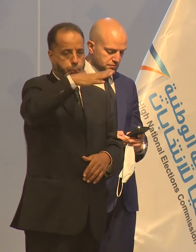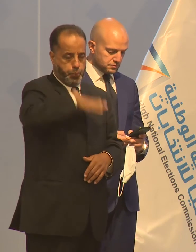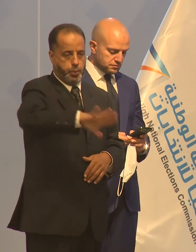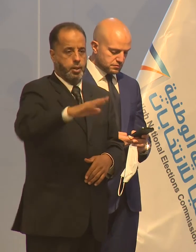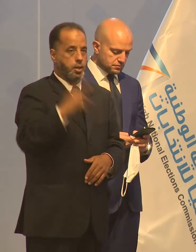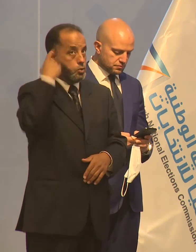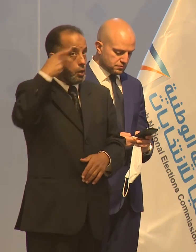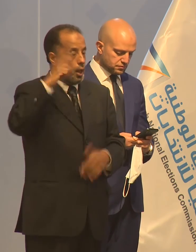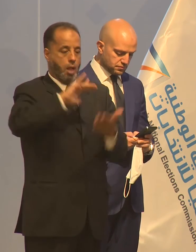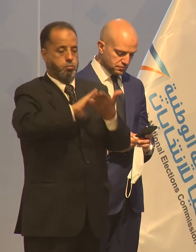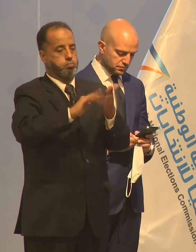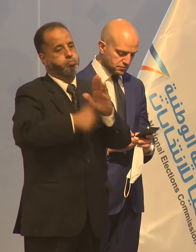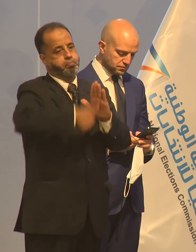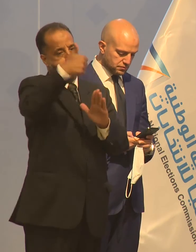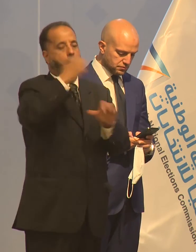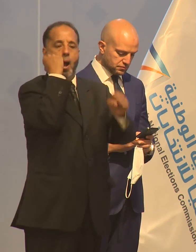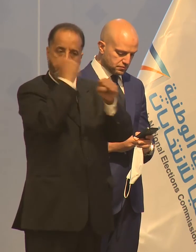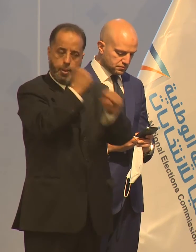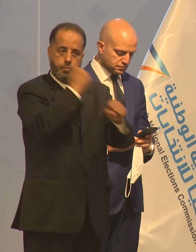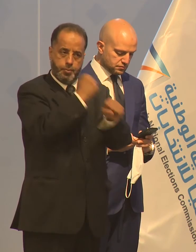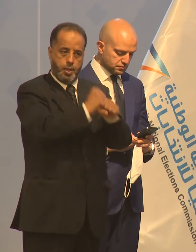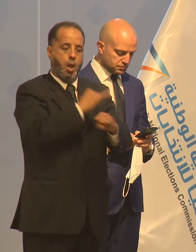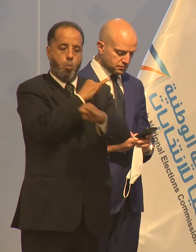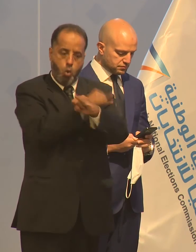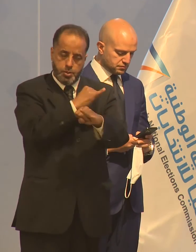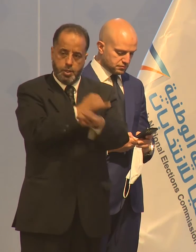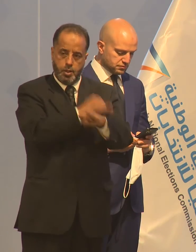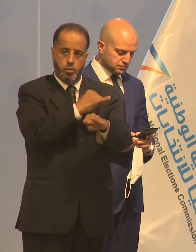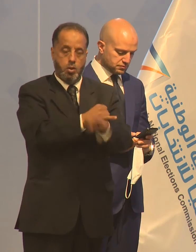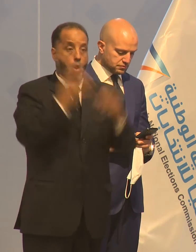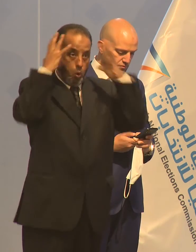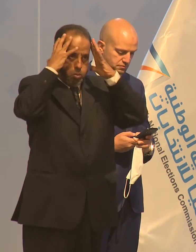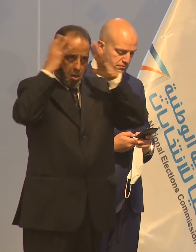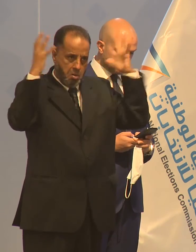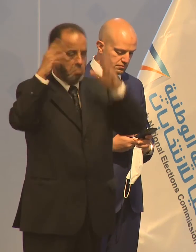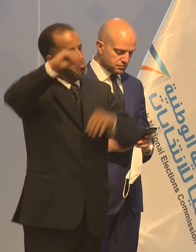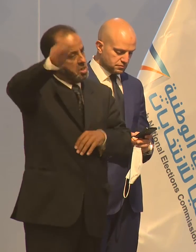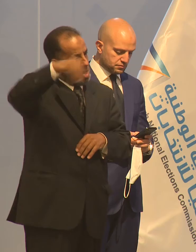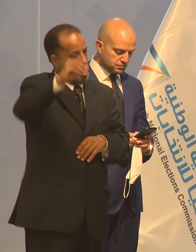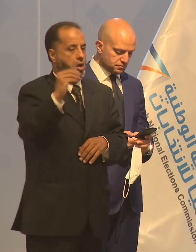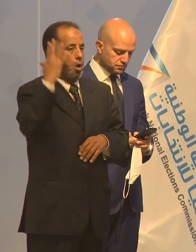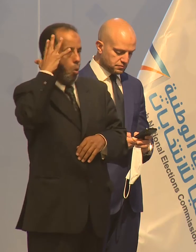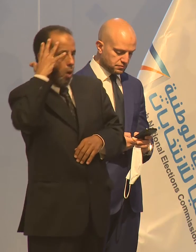أن نسكك فيه، لأن القائمين في هذه المؤسسة هم الخبراء وهم من